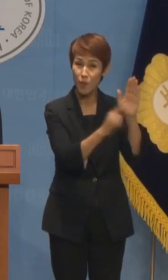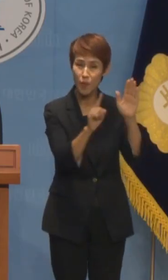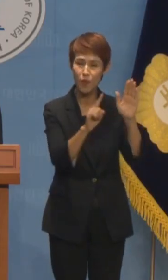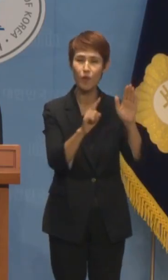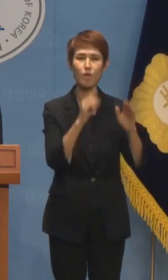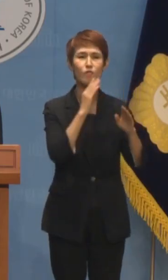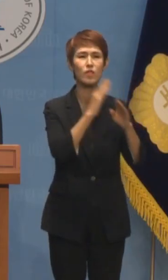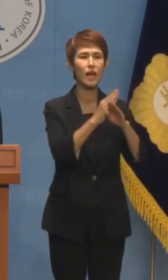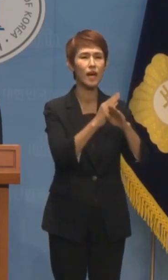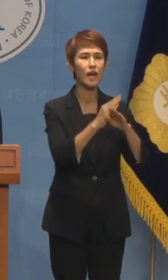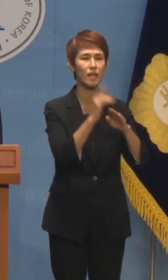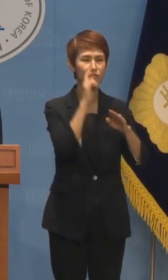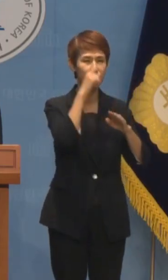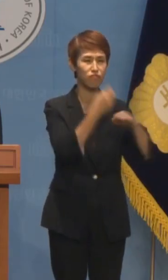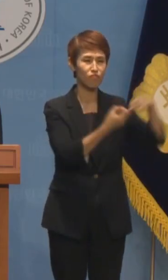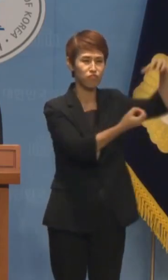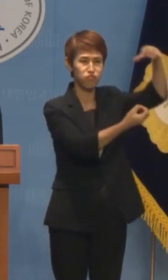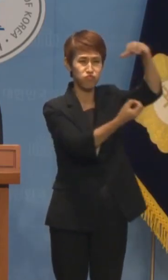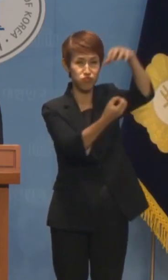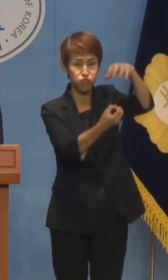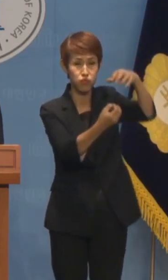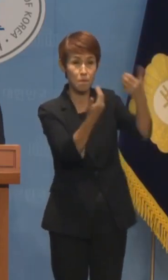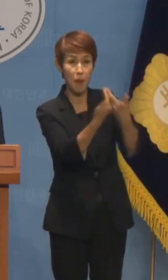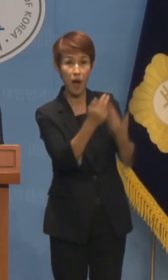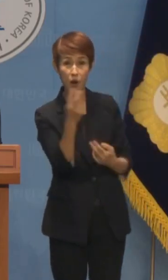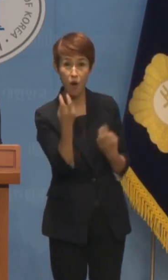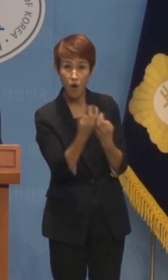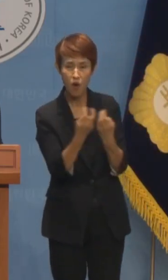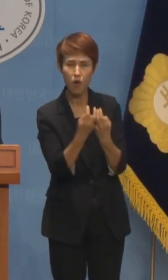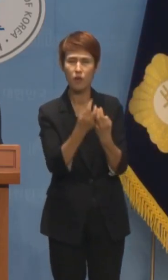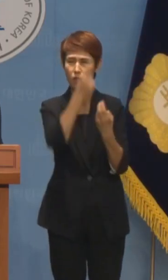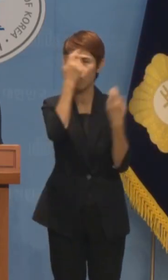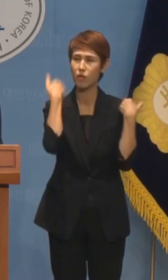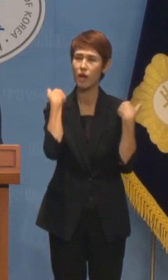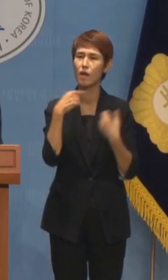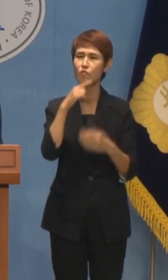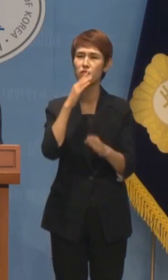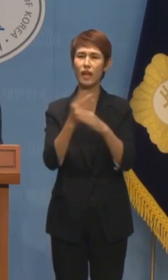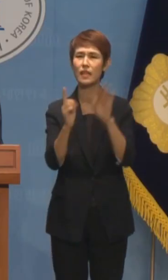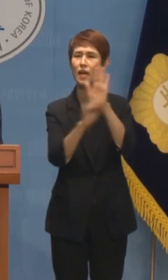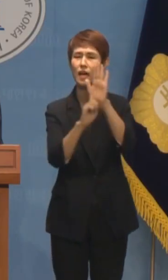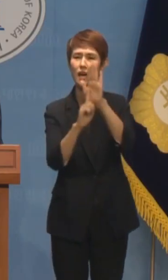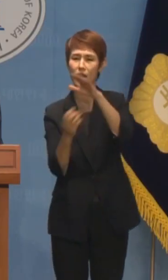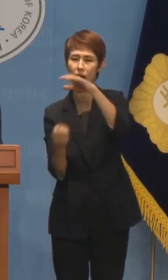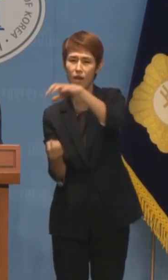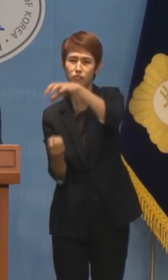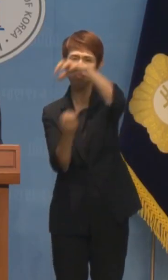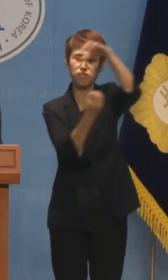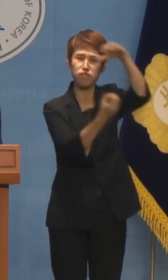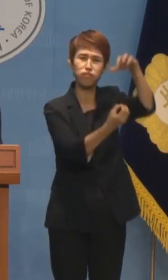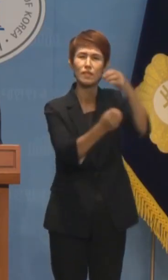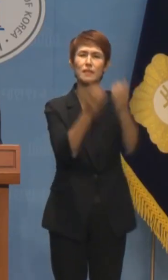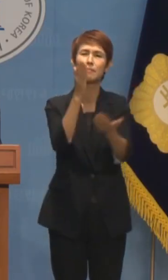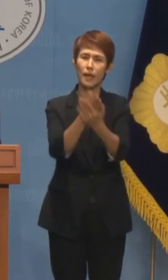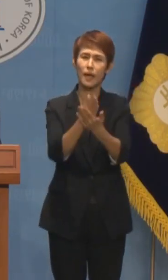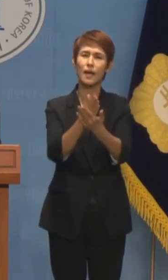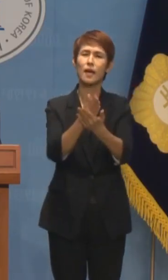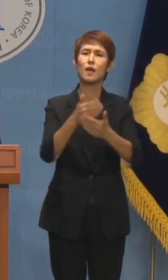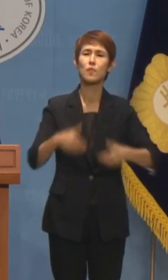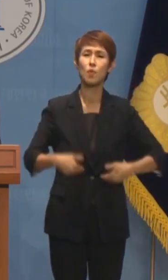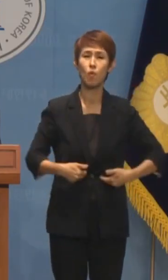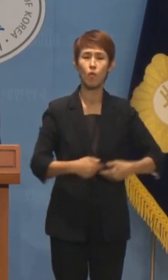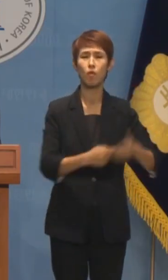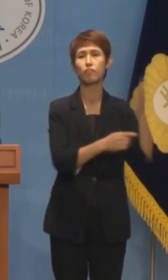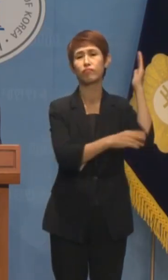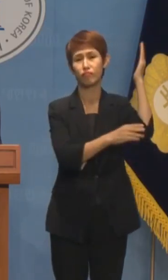북한 쓰레기 풍선에 대응하기 위해 정부가 대북 전단 단체들과 협상의 살포를 중단하게 해야 한다고 말을